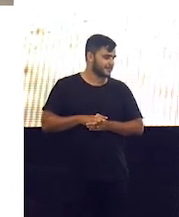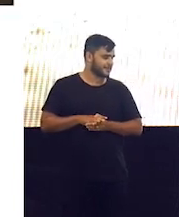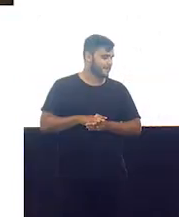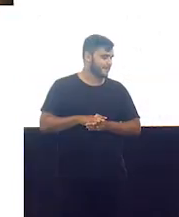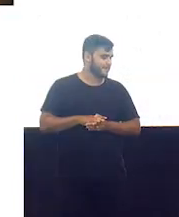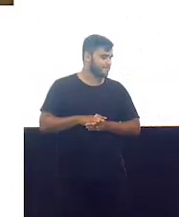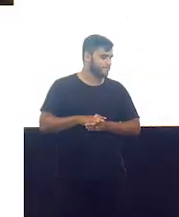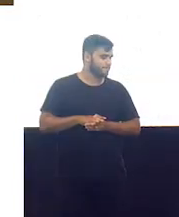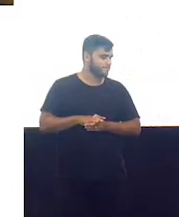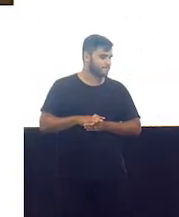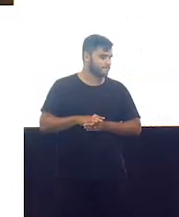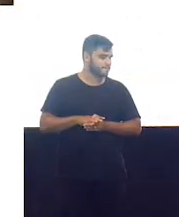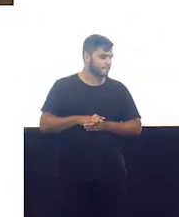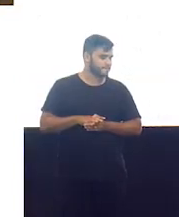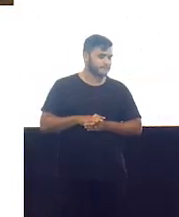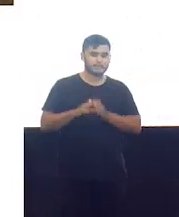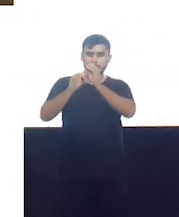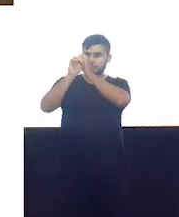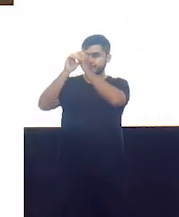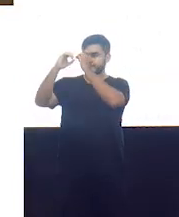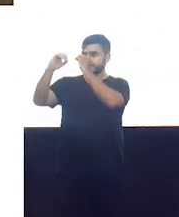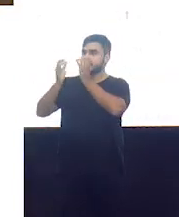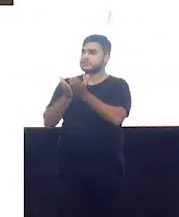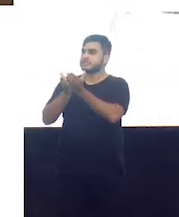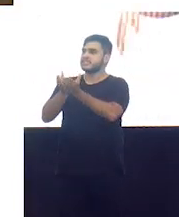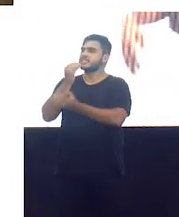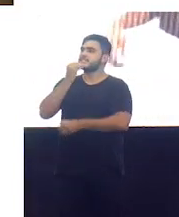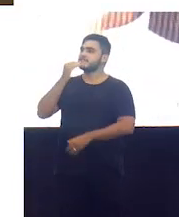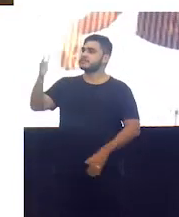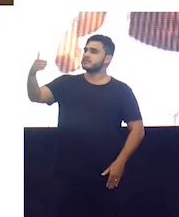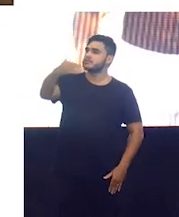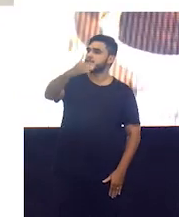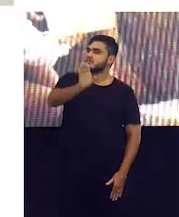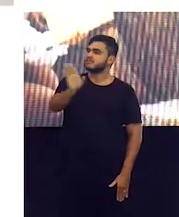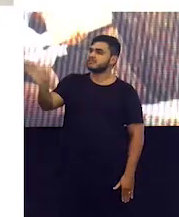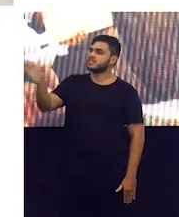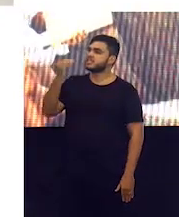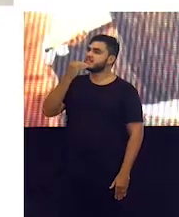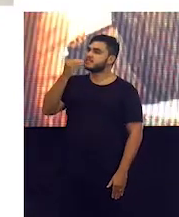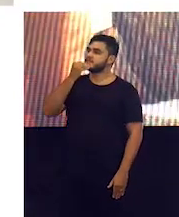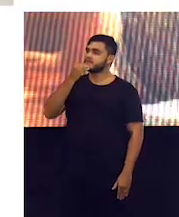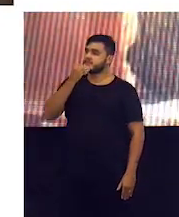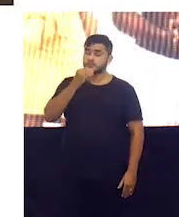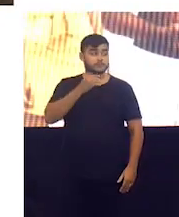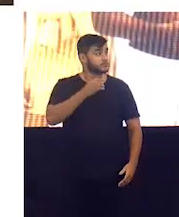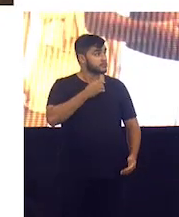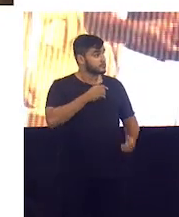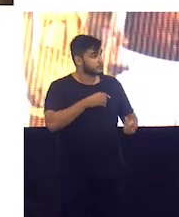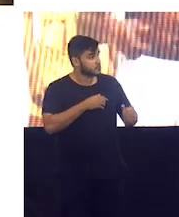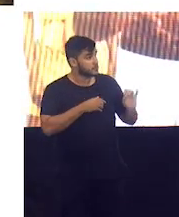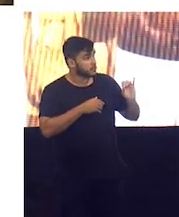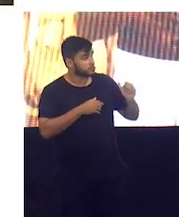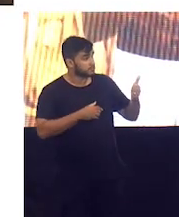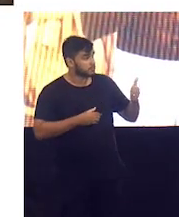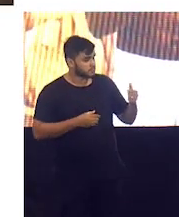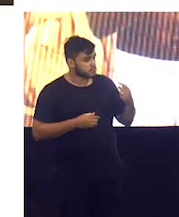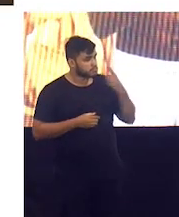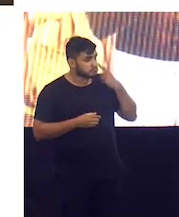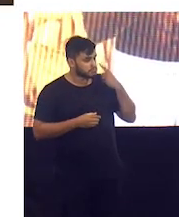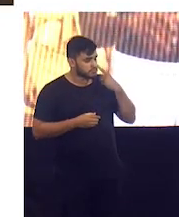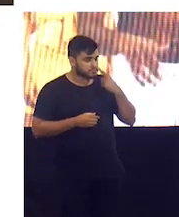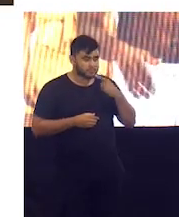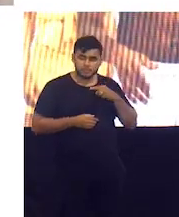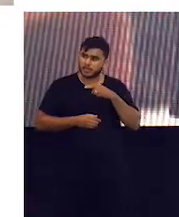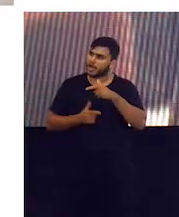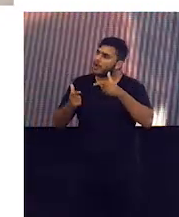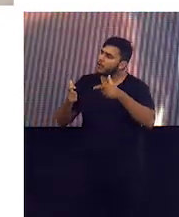ter virado ali, mas eu falei. Porra, tudo bem. Fala comigo, meu chegado. Opa, tudo bom? Tudo bom? Você tô reparando,